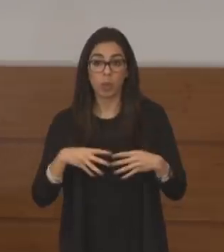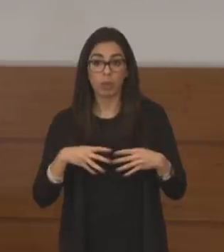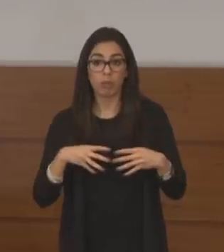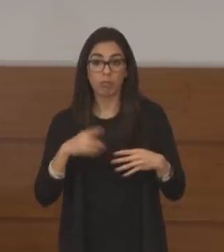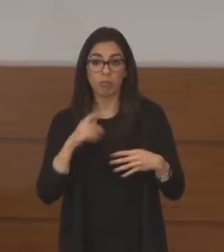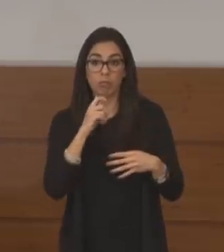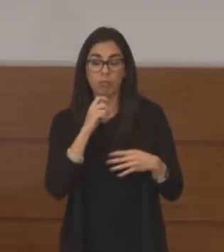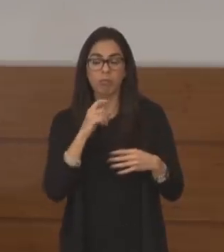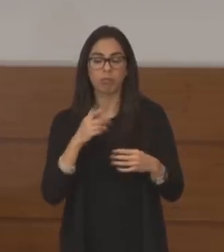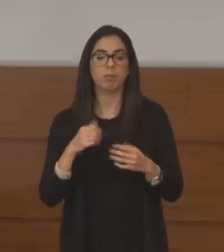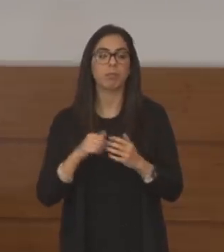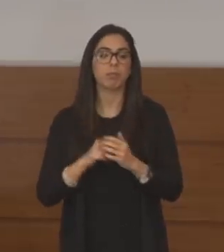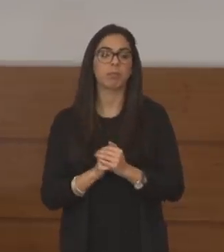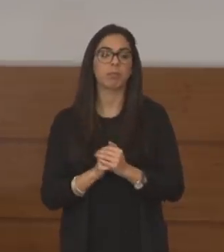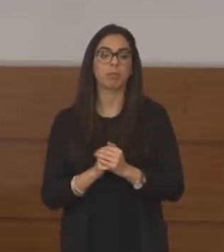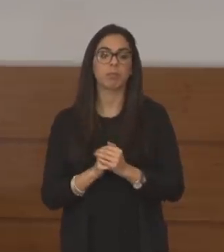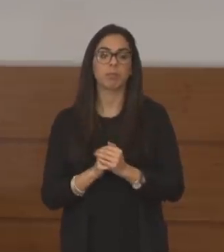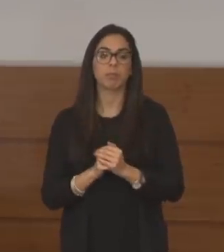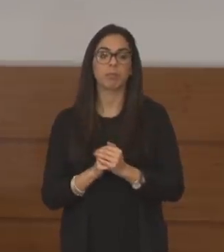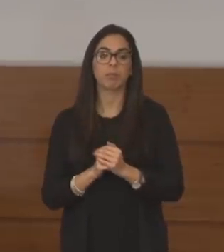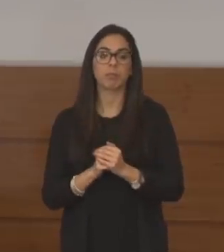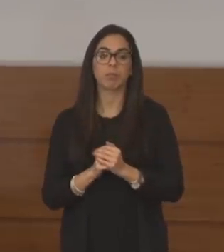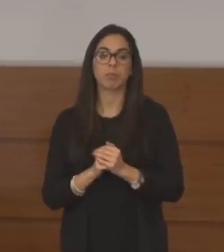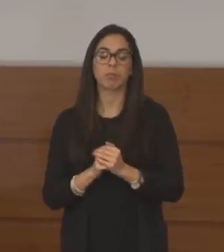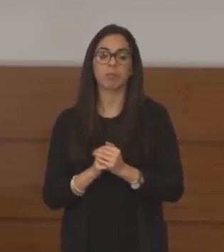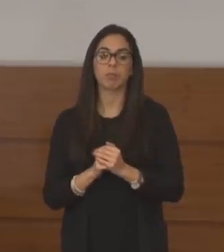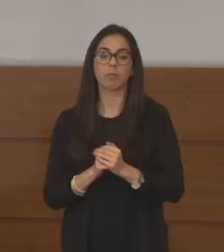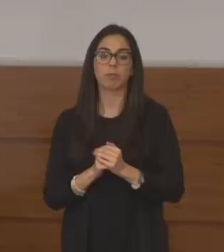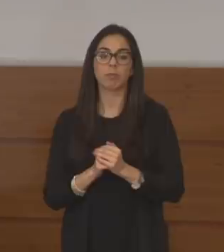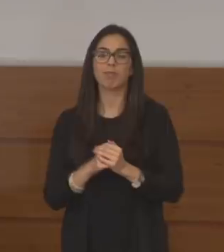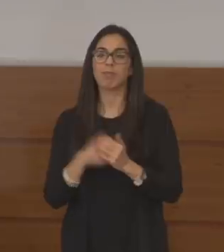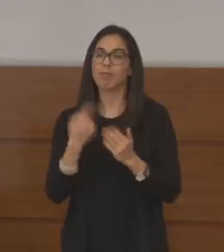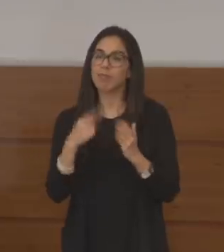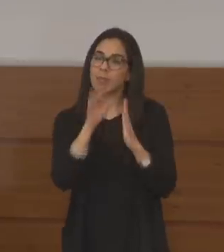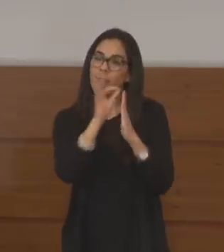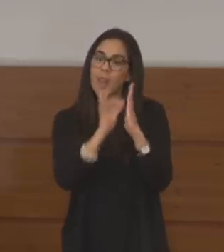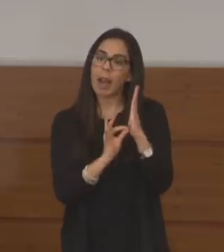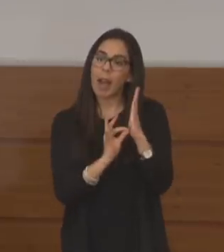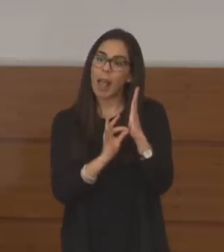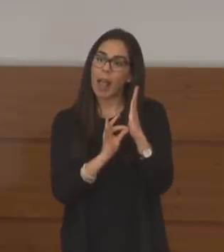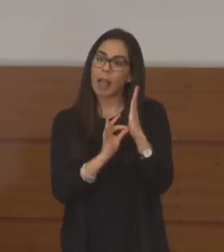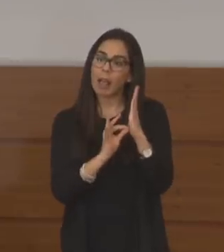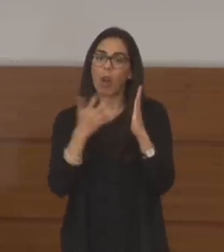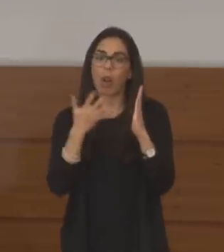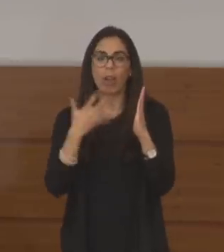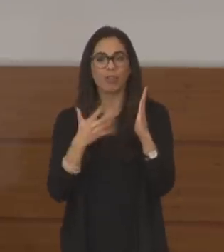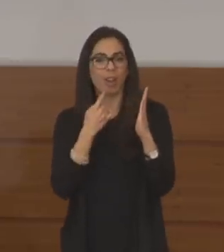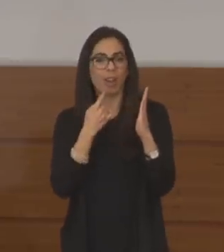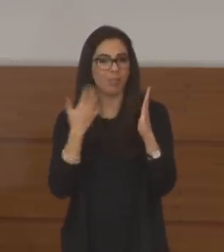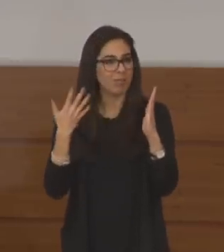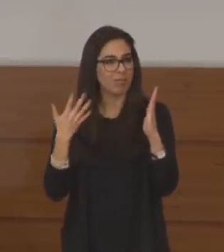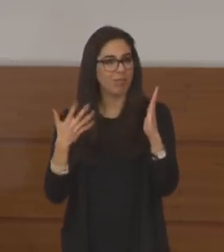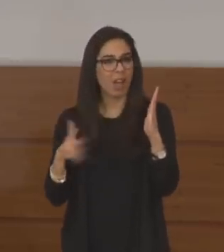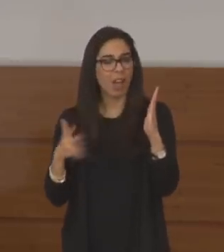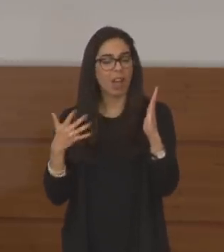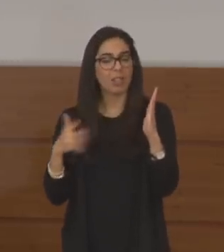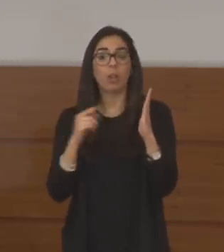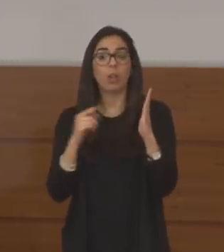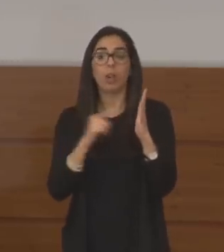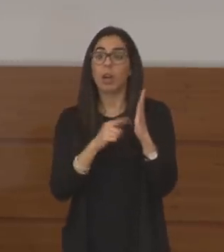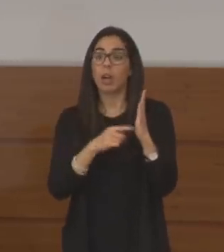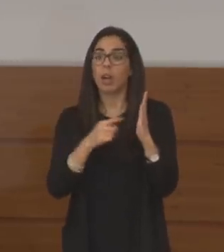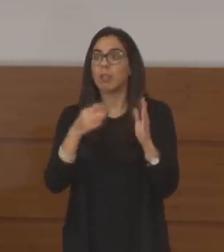le misure che ci siamo detti sono misure che non sono